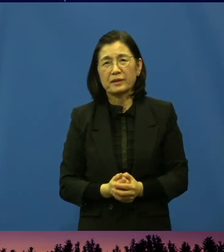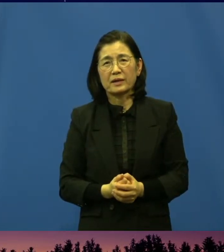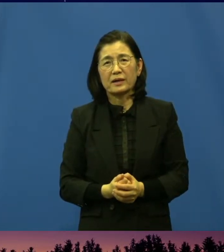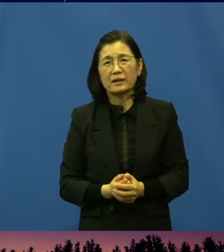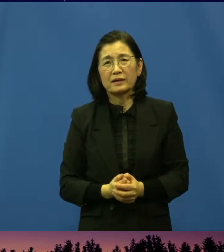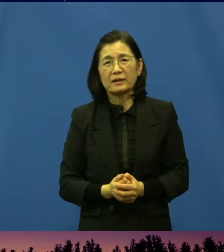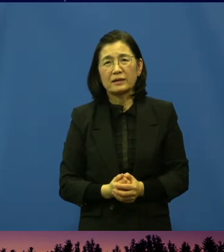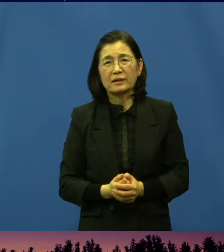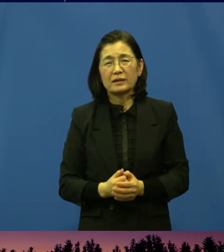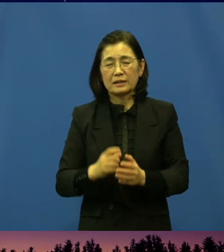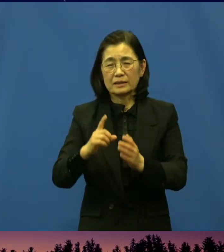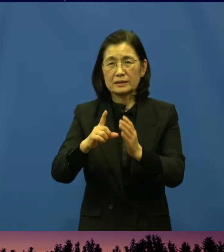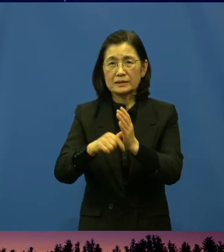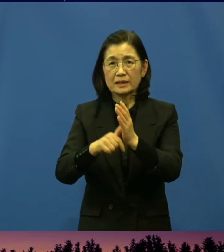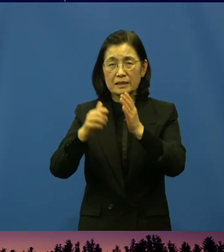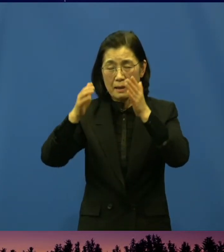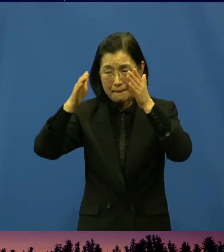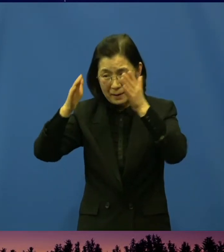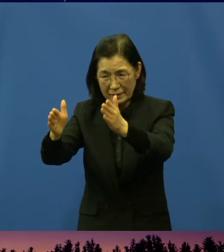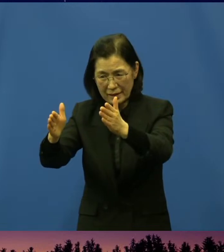시간의 방향이 기분이에요.